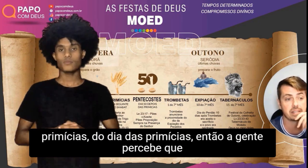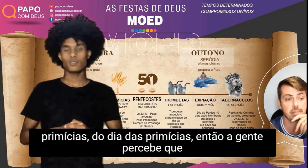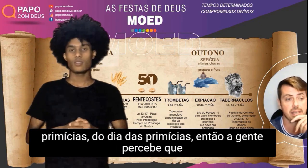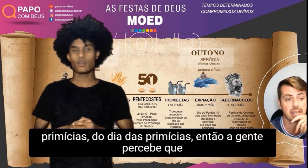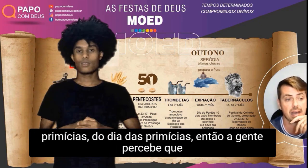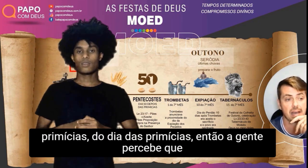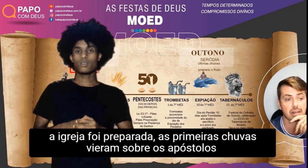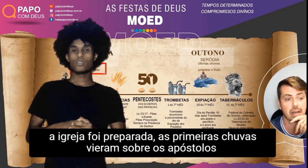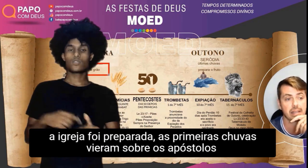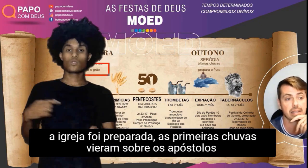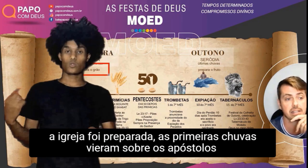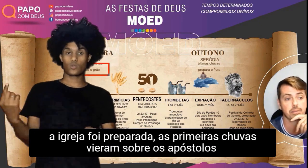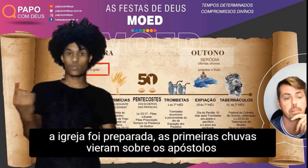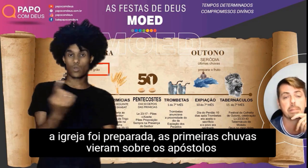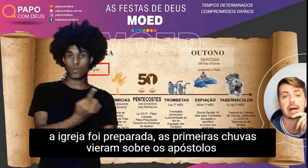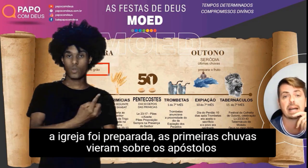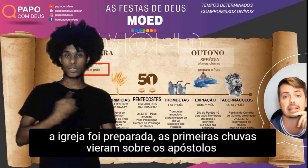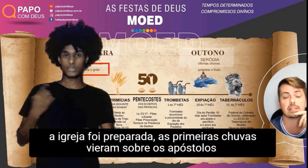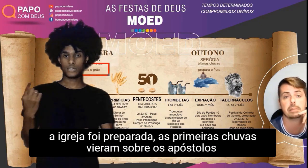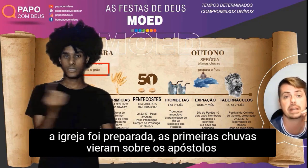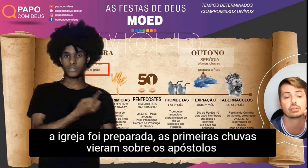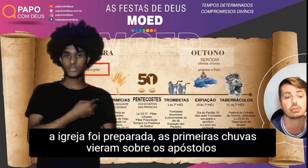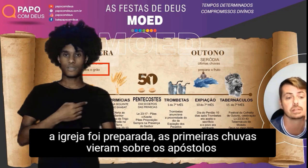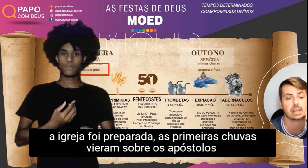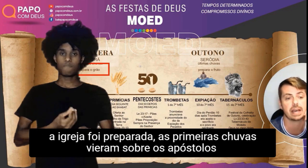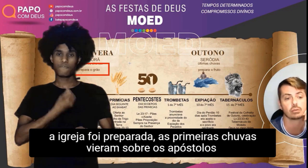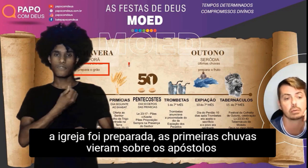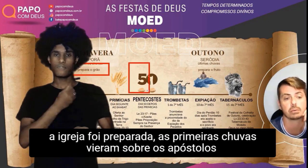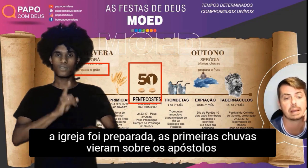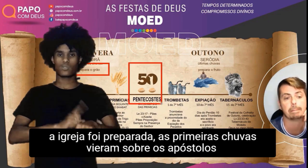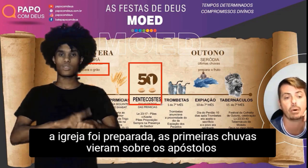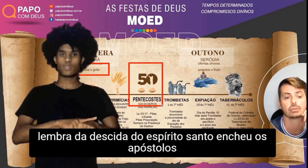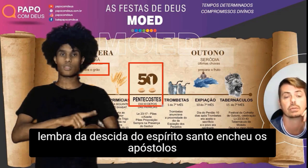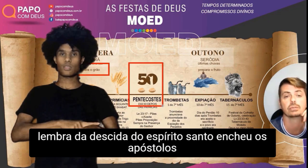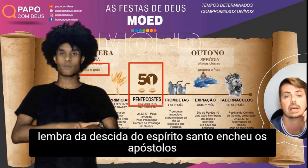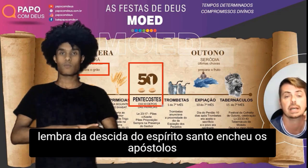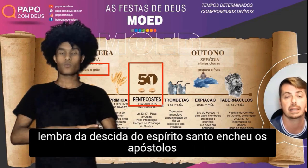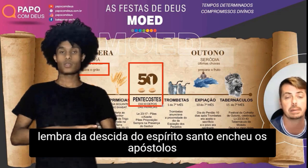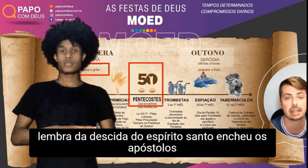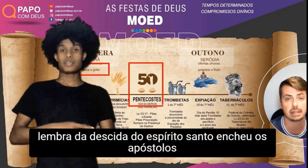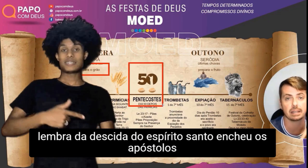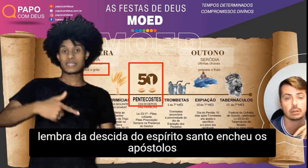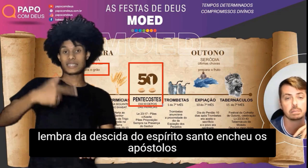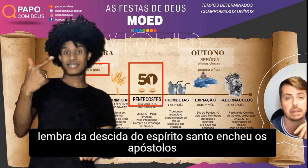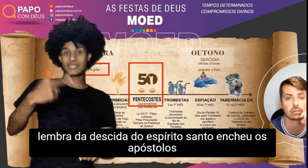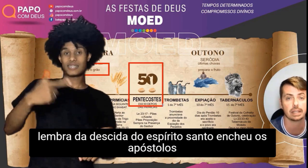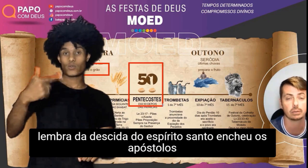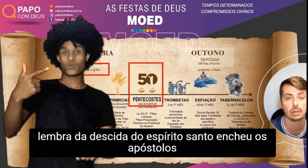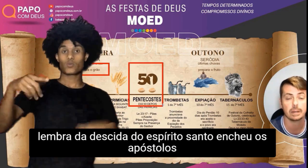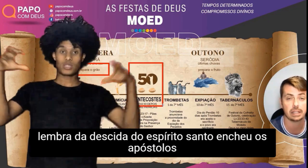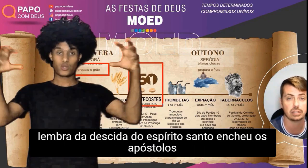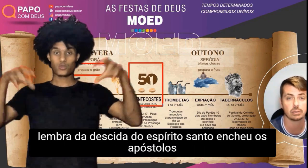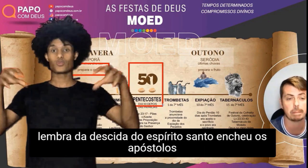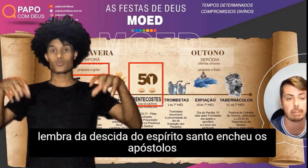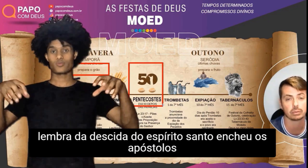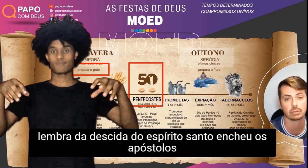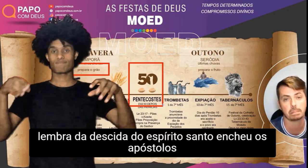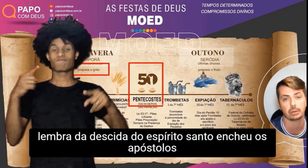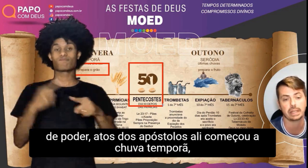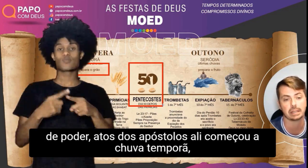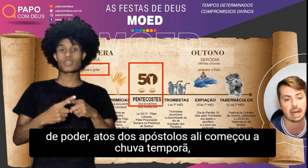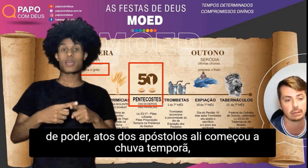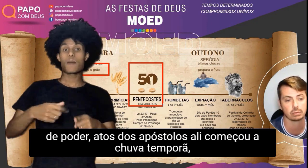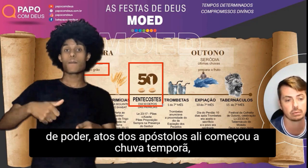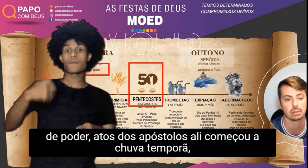gente percebe que a igreja foi preparada, as primeiras chuvas vieram sobre os apóstolos. Lembra da descida do Espírito Santo? Encheu os